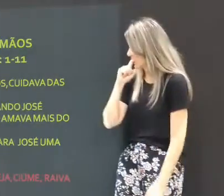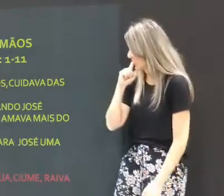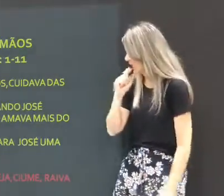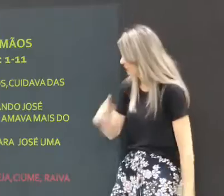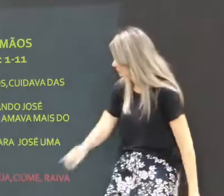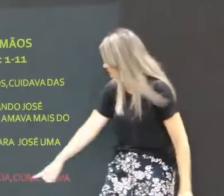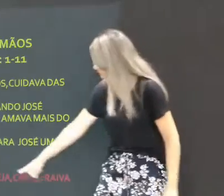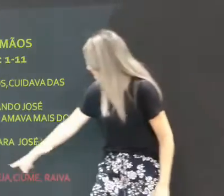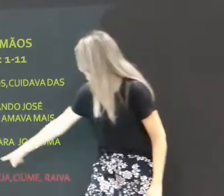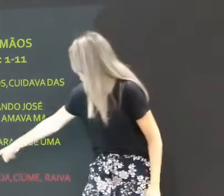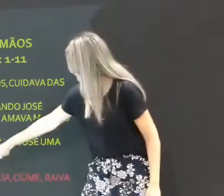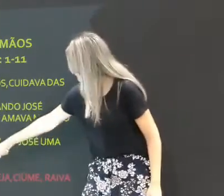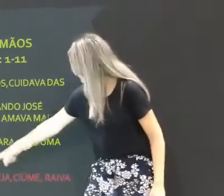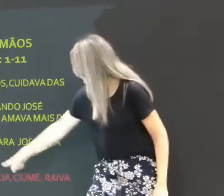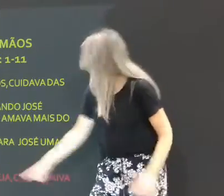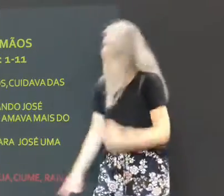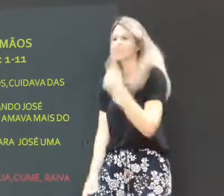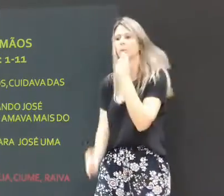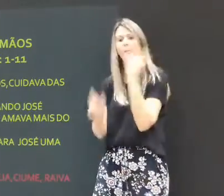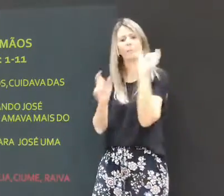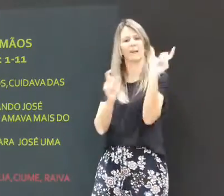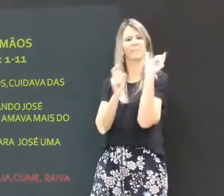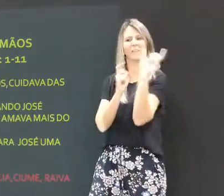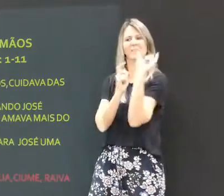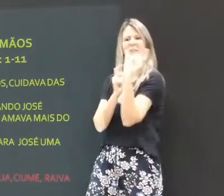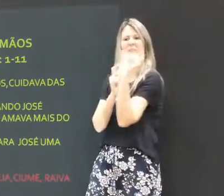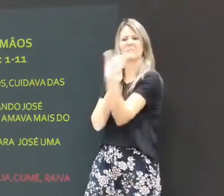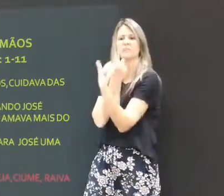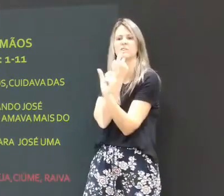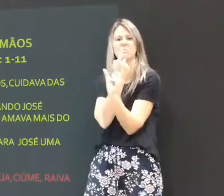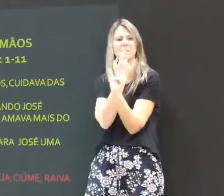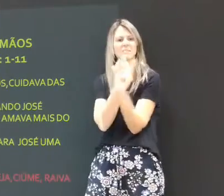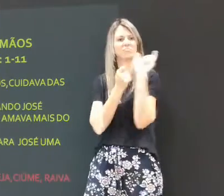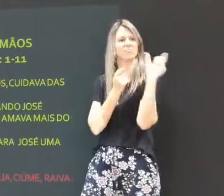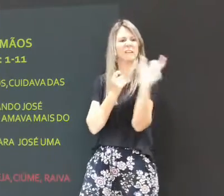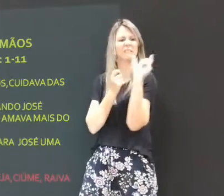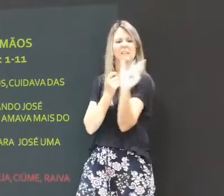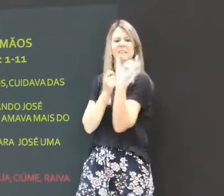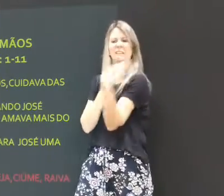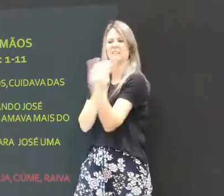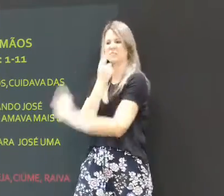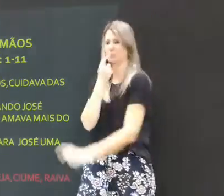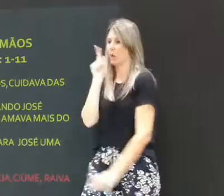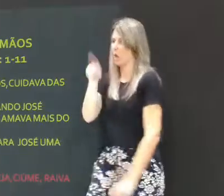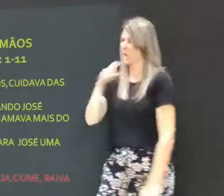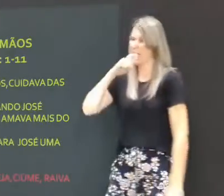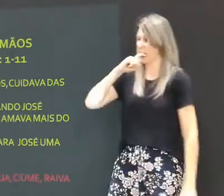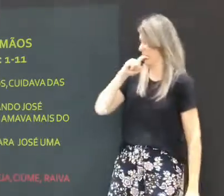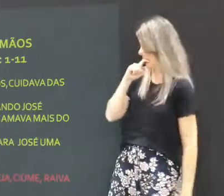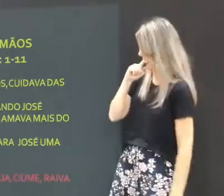enciumados, ficaram com inveja. Ó, a palavra vermelha, você consegue enxergar a palavra vermelha ali? As palavras?